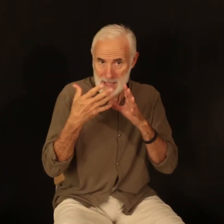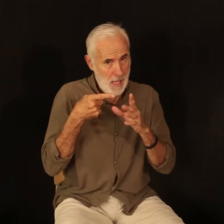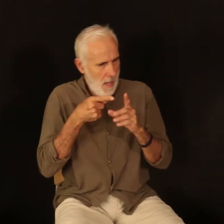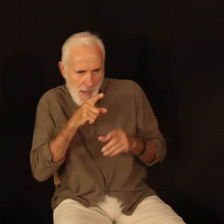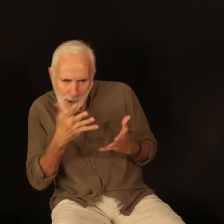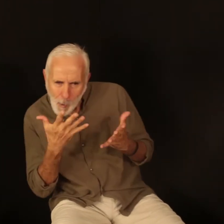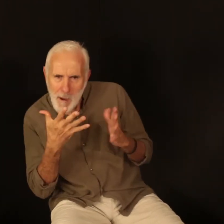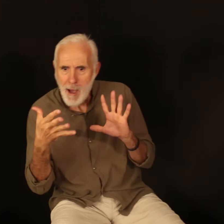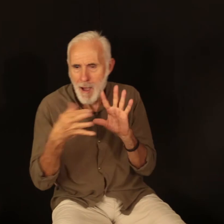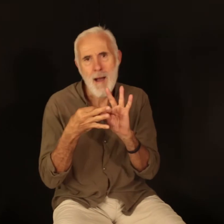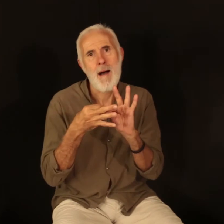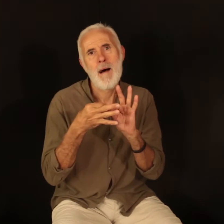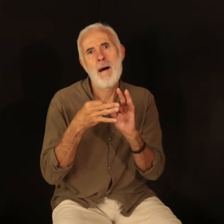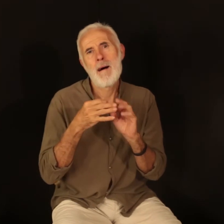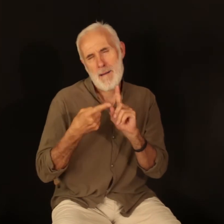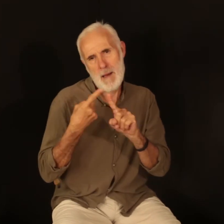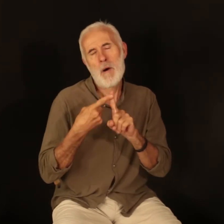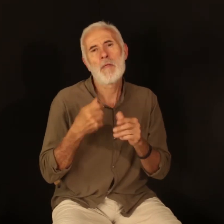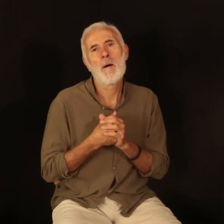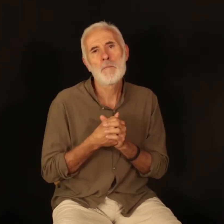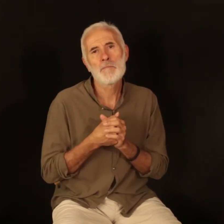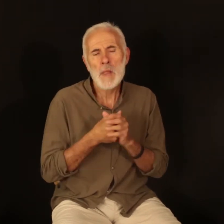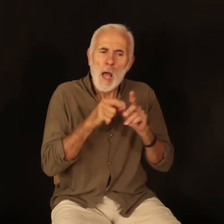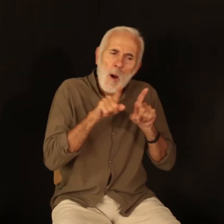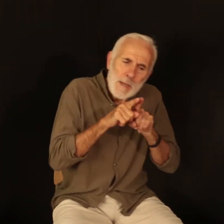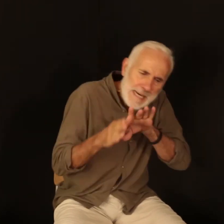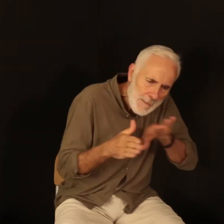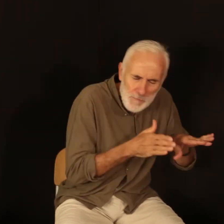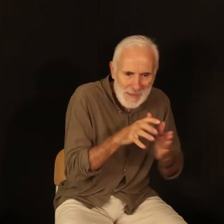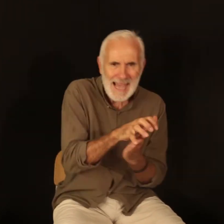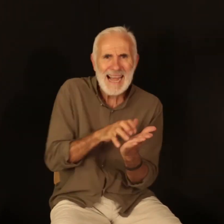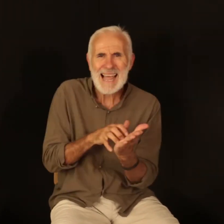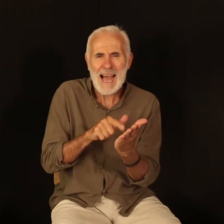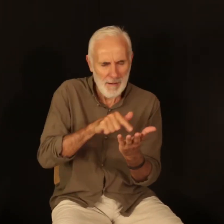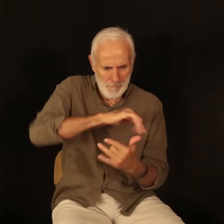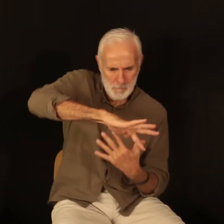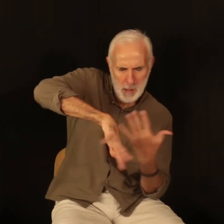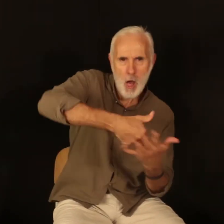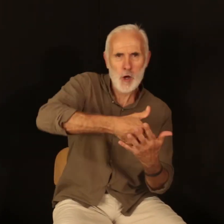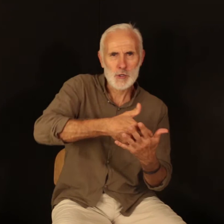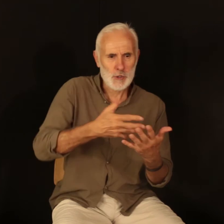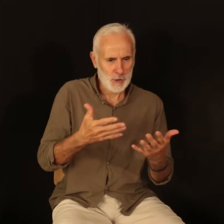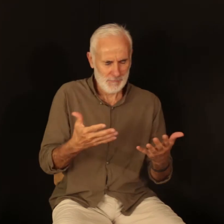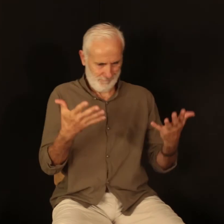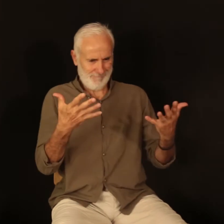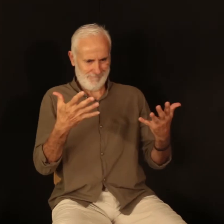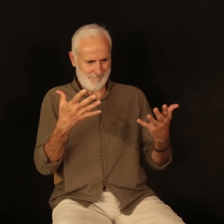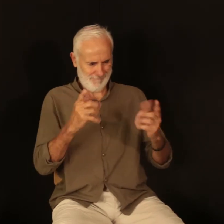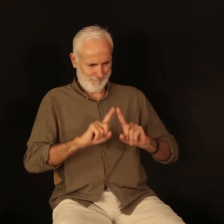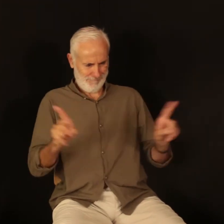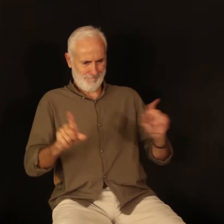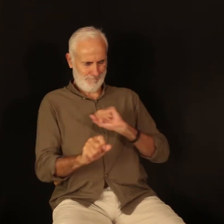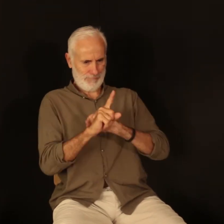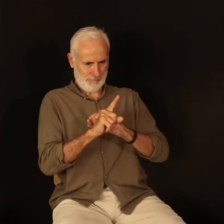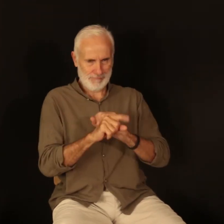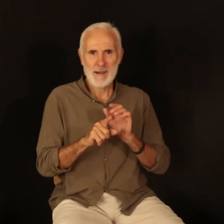les textes hybrides, ceux qui bousculent les genres. On aime aussi la littérature sous contrainte. Et puis